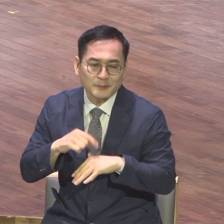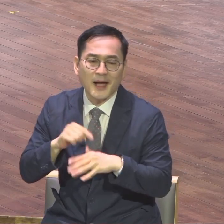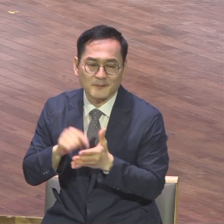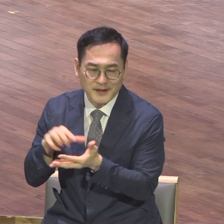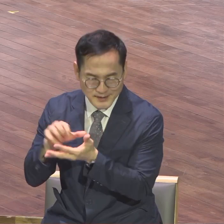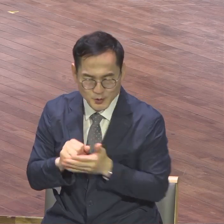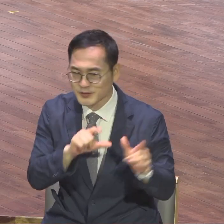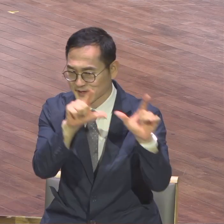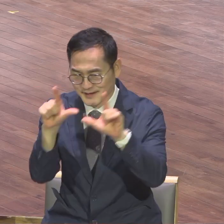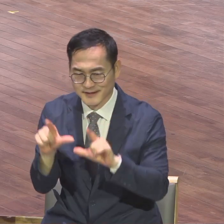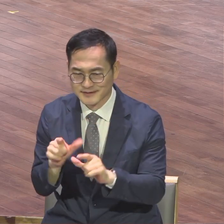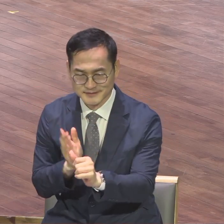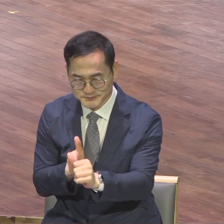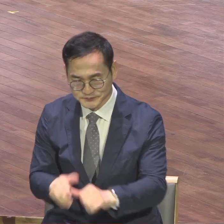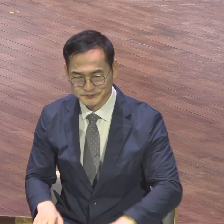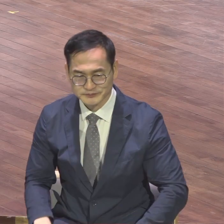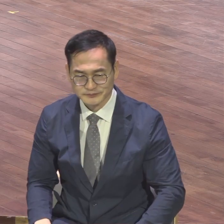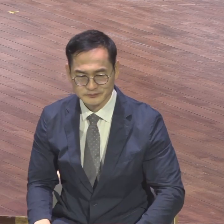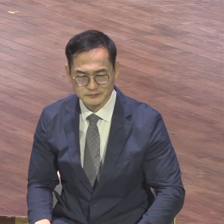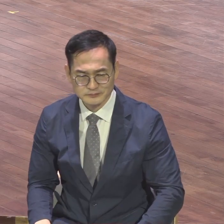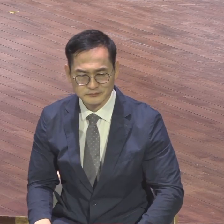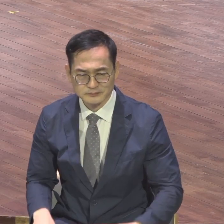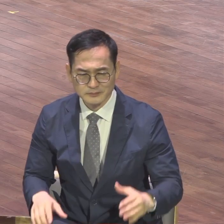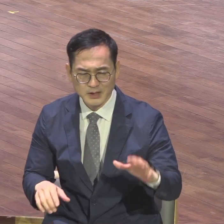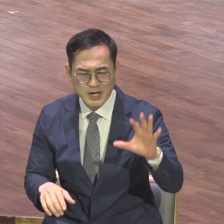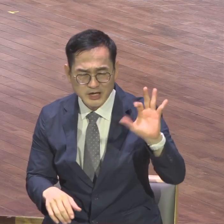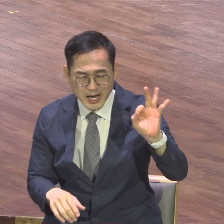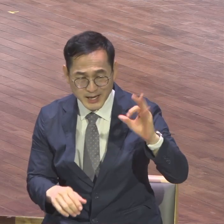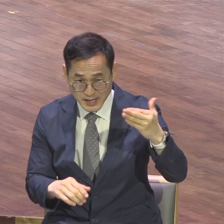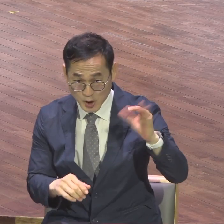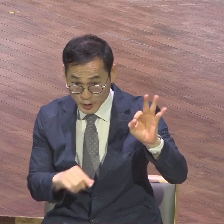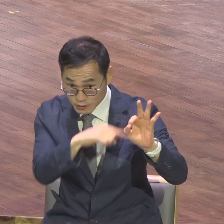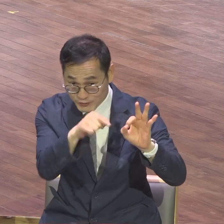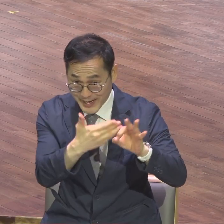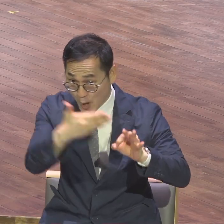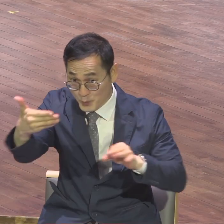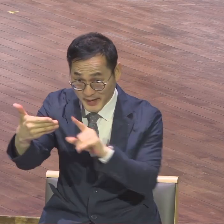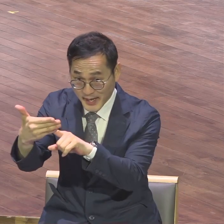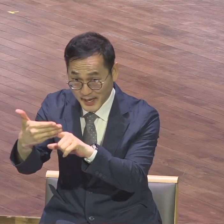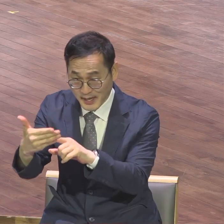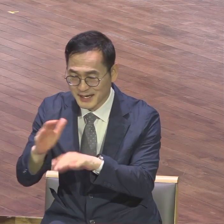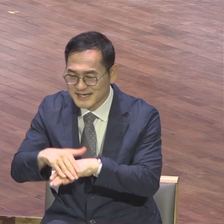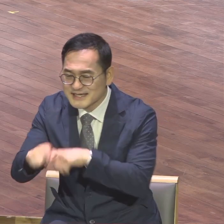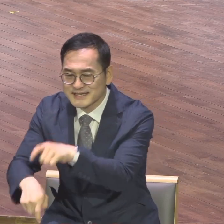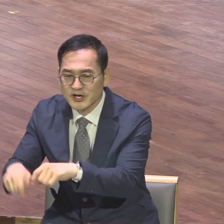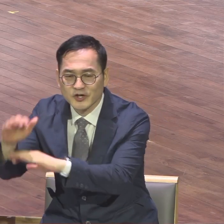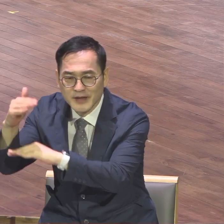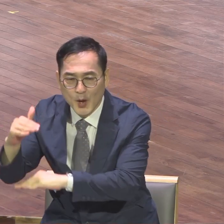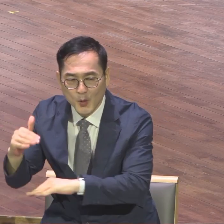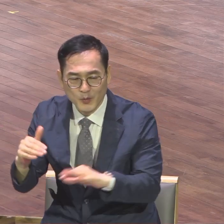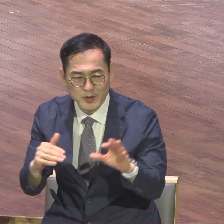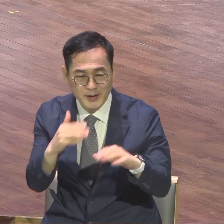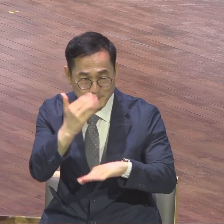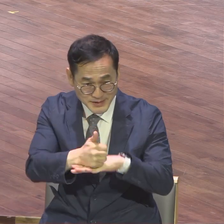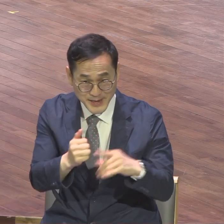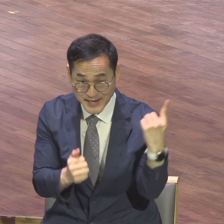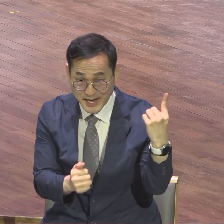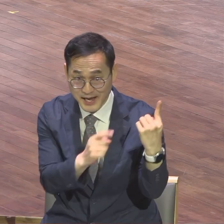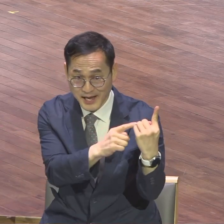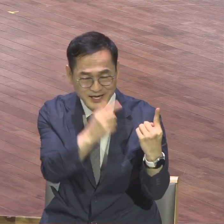가지는 실천적 항목이고 마지막 열 번째는 영적 항목이에요. 자, 우리